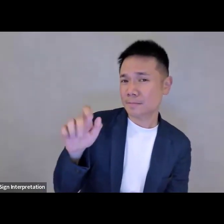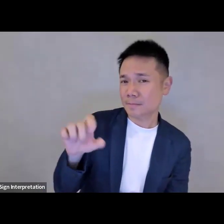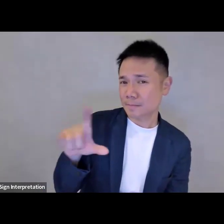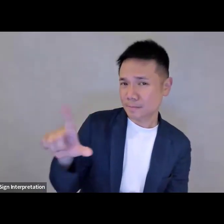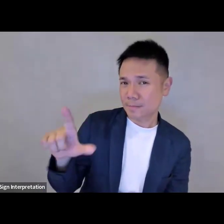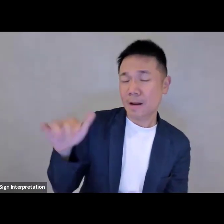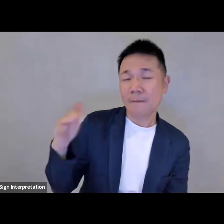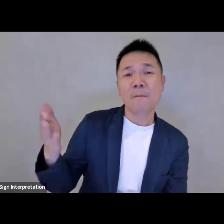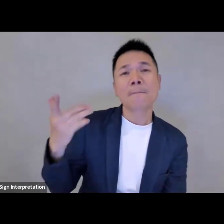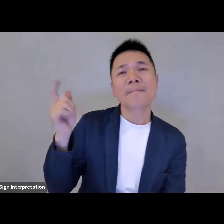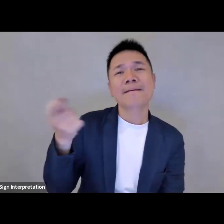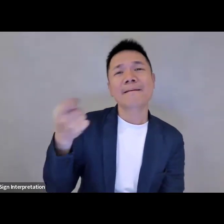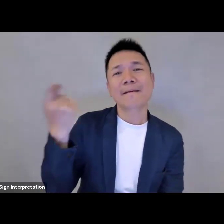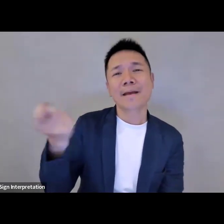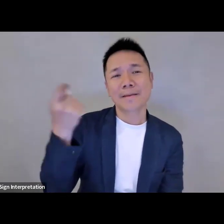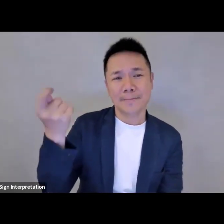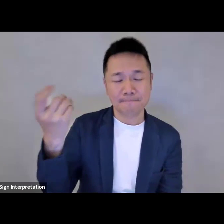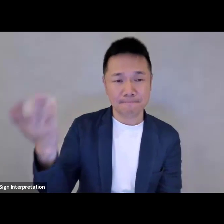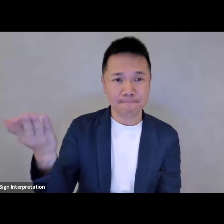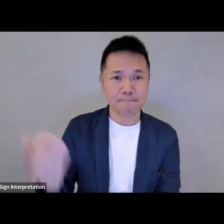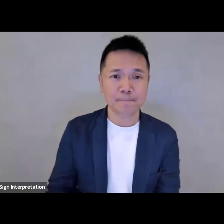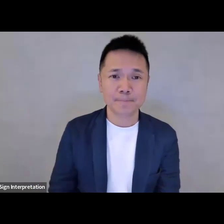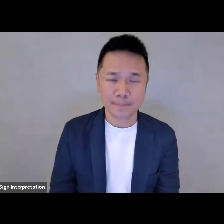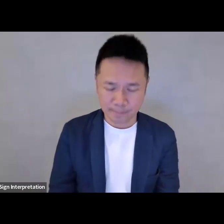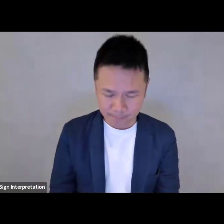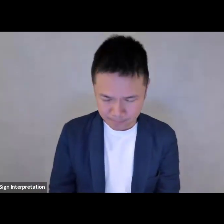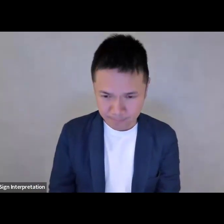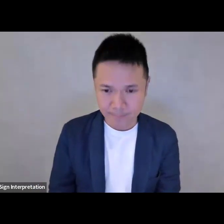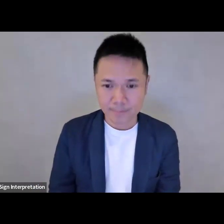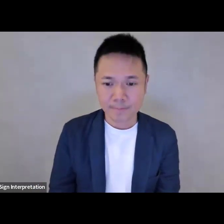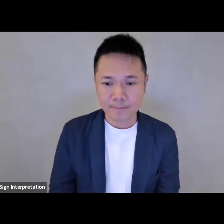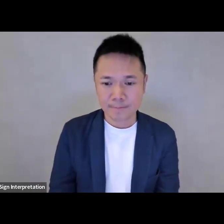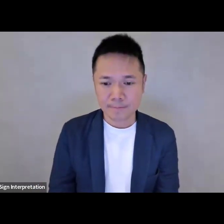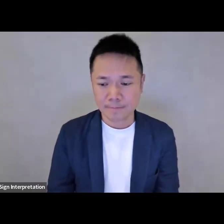我们有下一个讲者要跟我们分享。